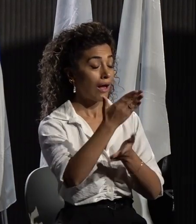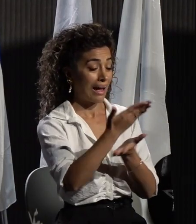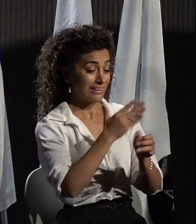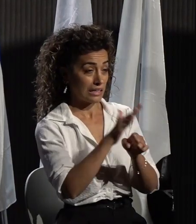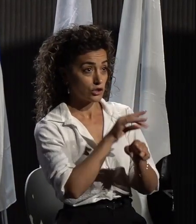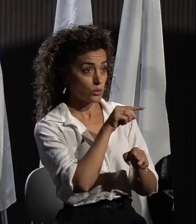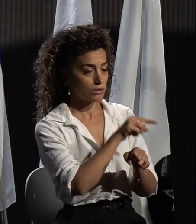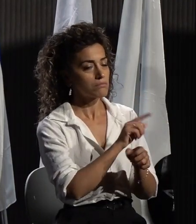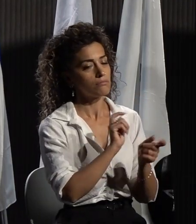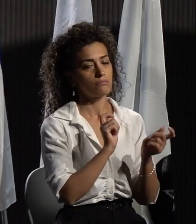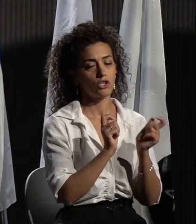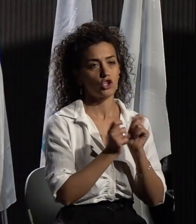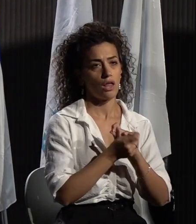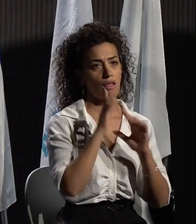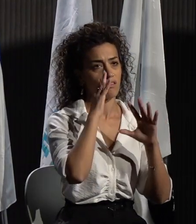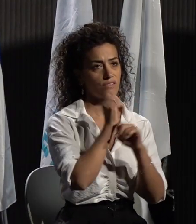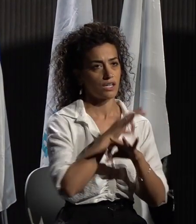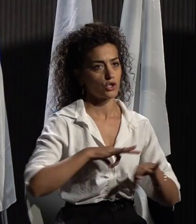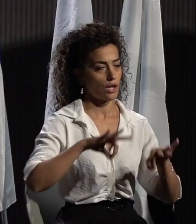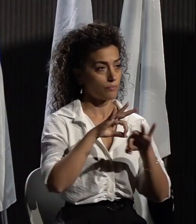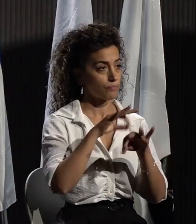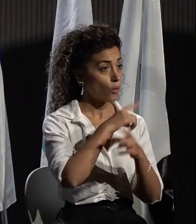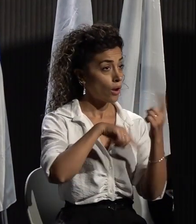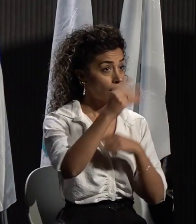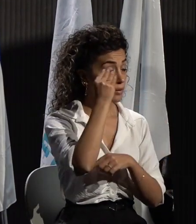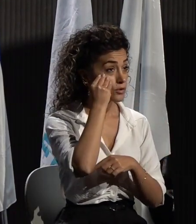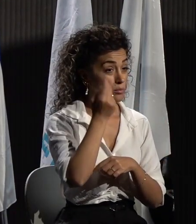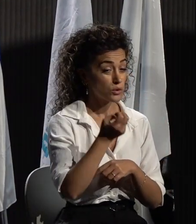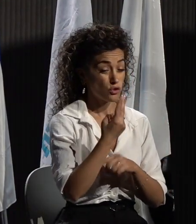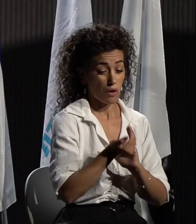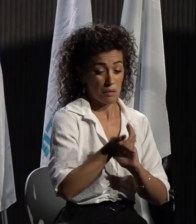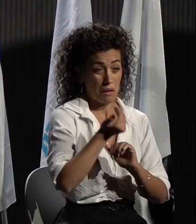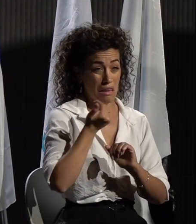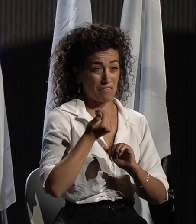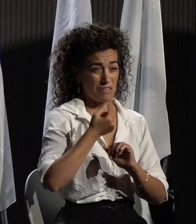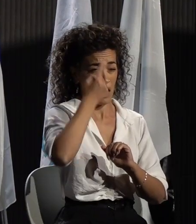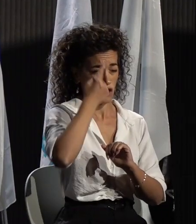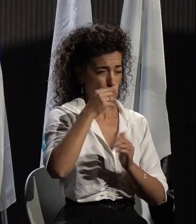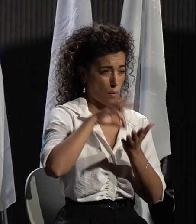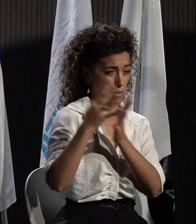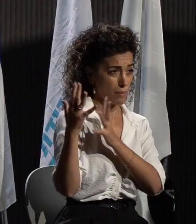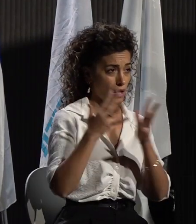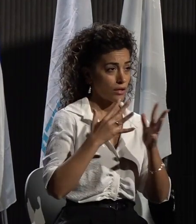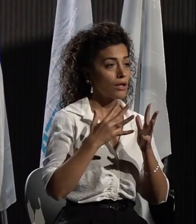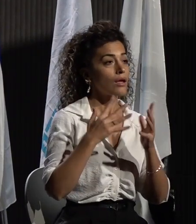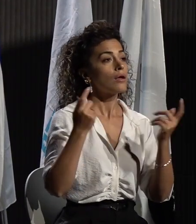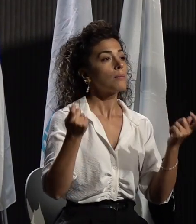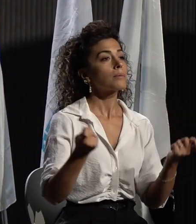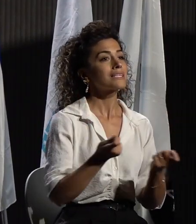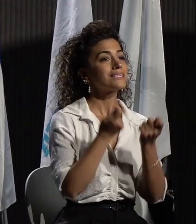אליה השתנו. אתם אולי זוכרים ששבועיים לפני אותו יום נורא, פרסמו